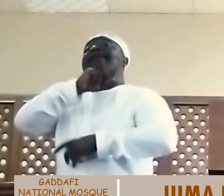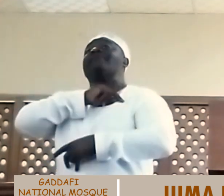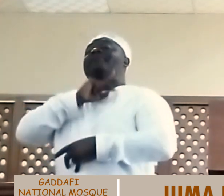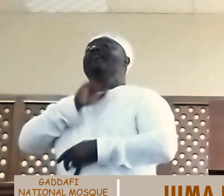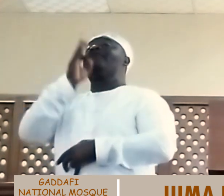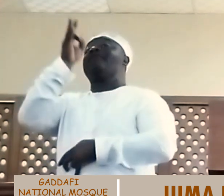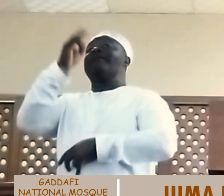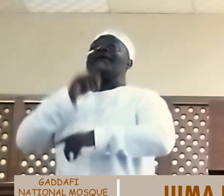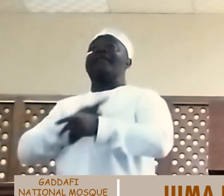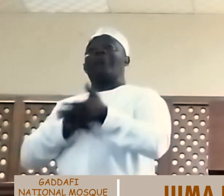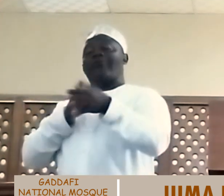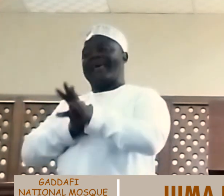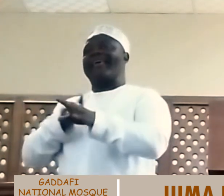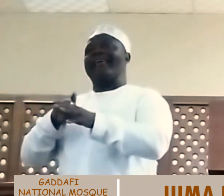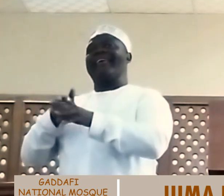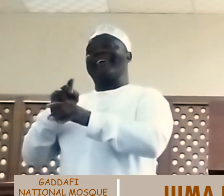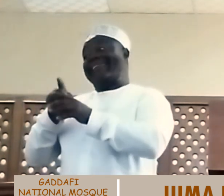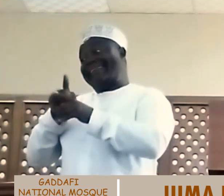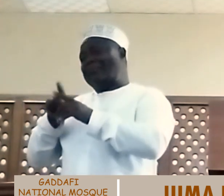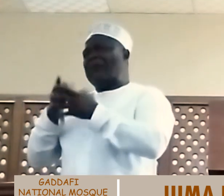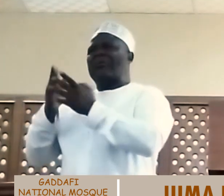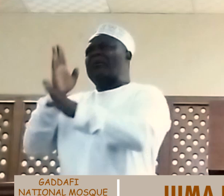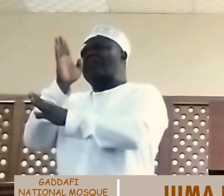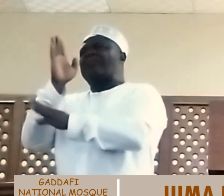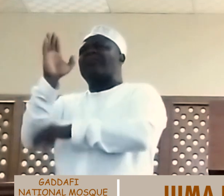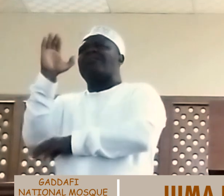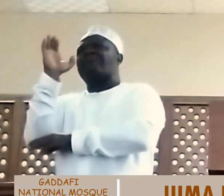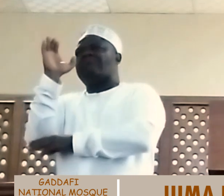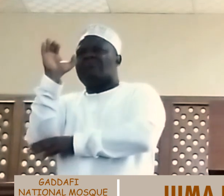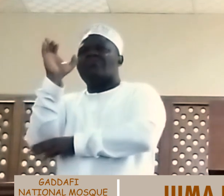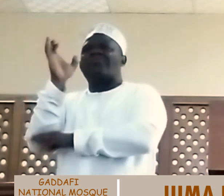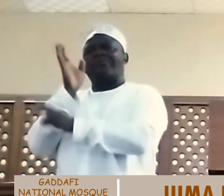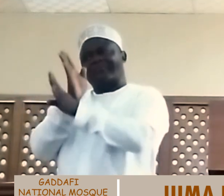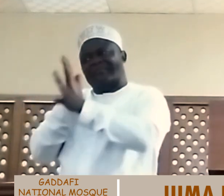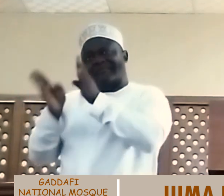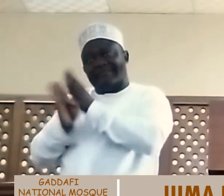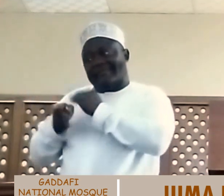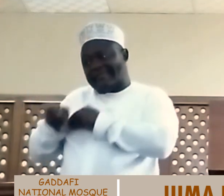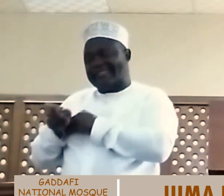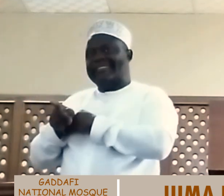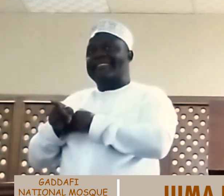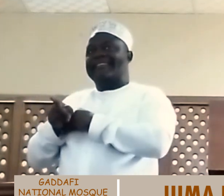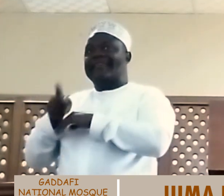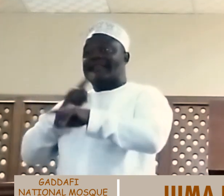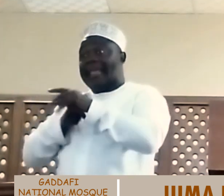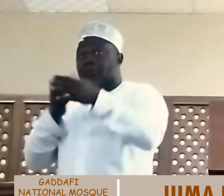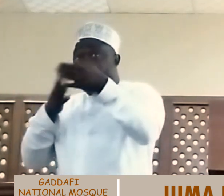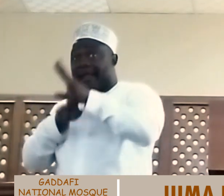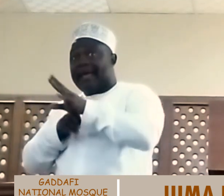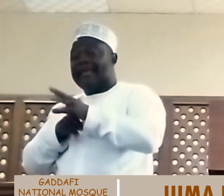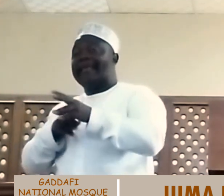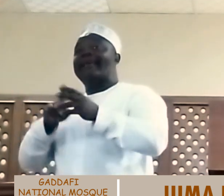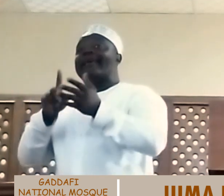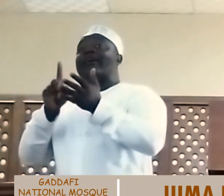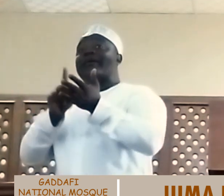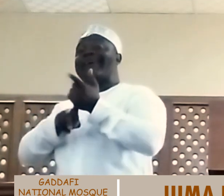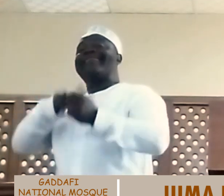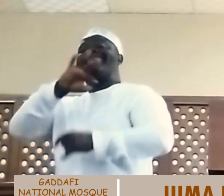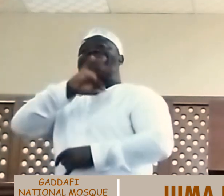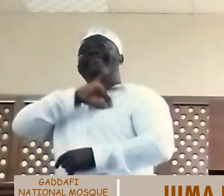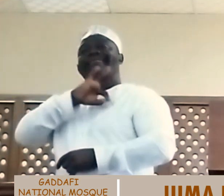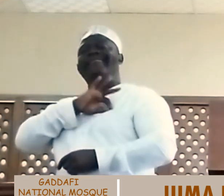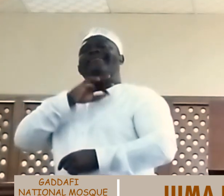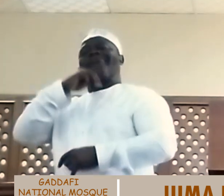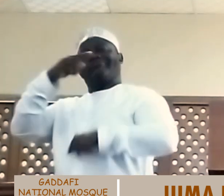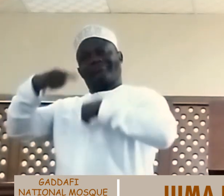الله لك بابا بالخير فسارع إليه فإنك لا تدري متى